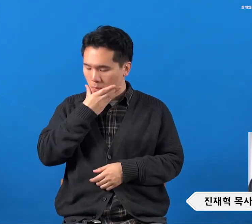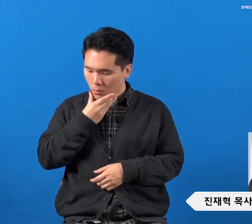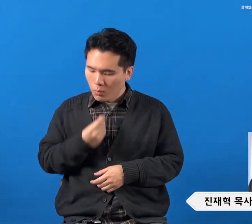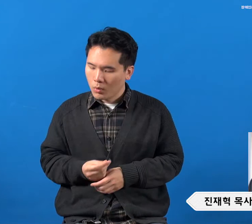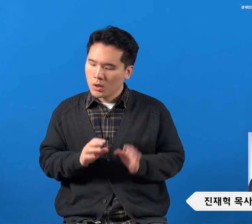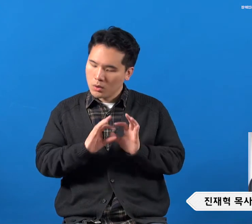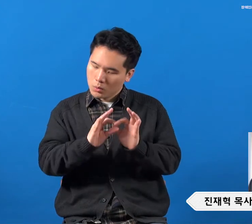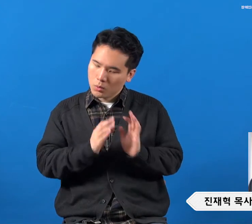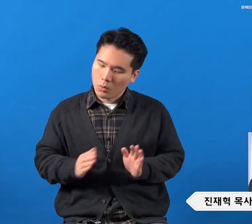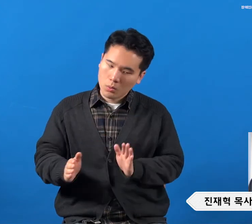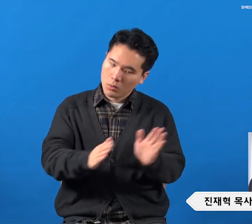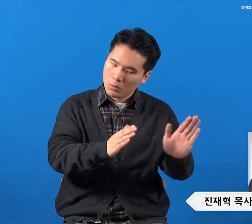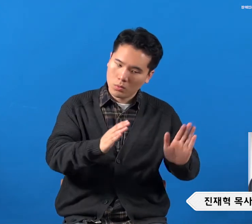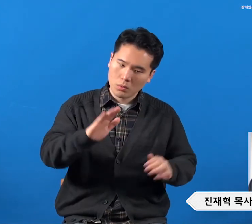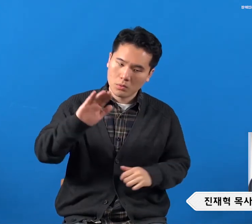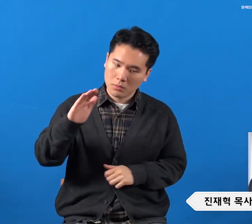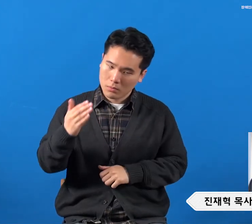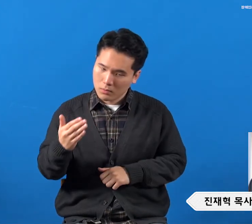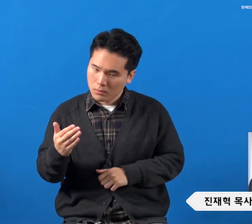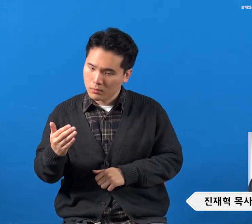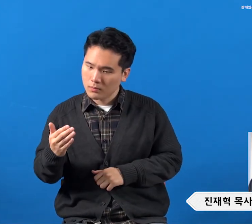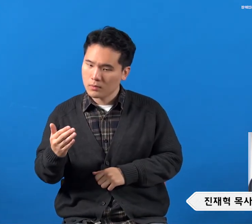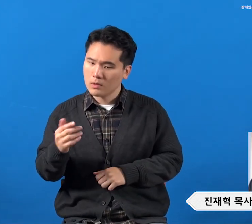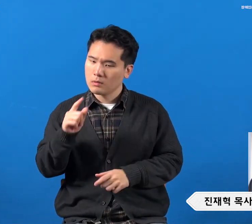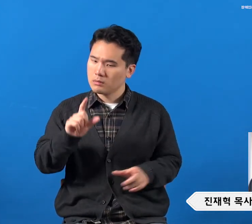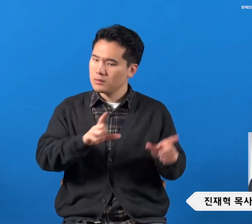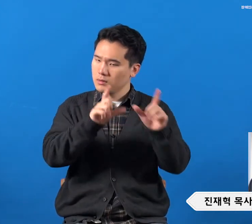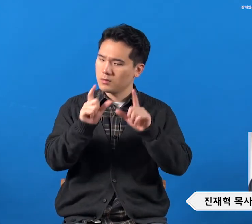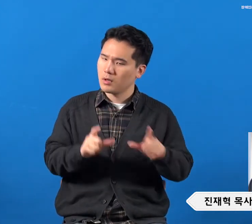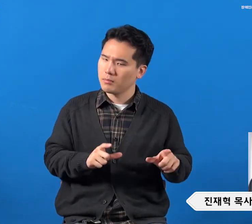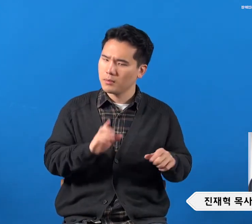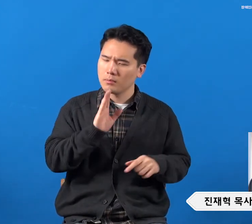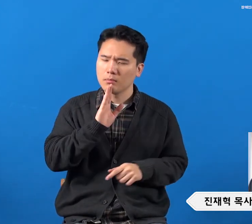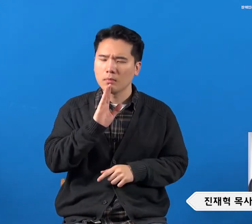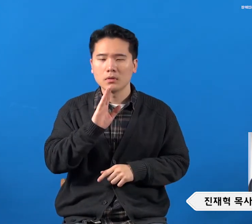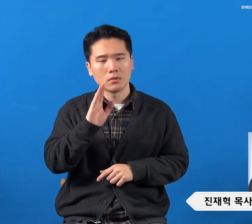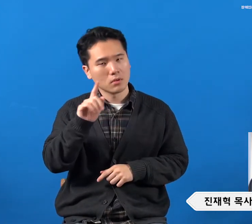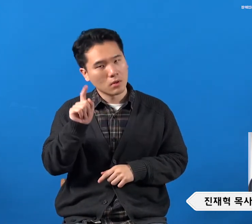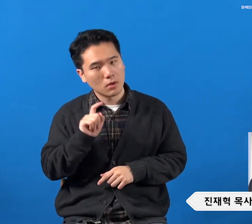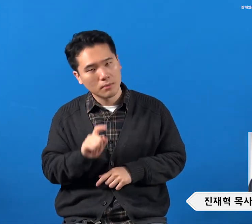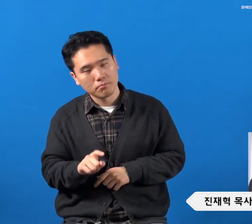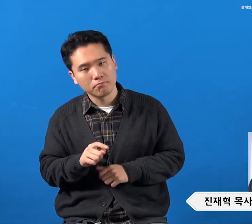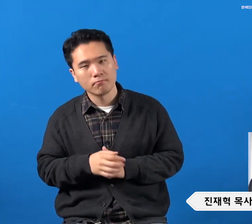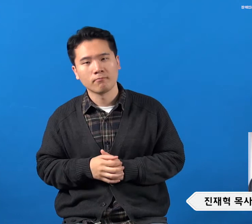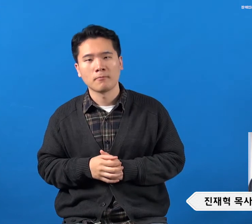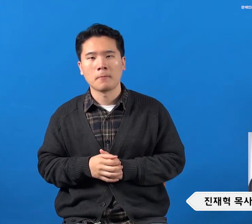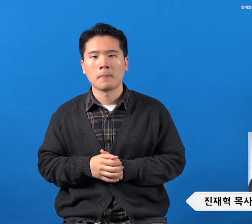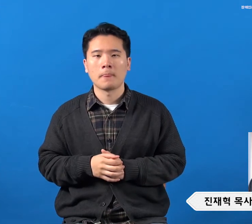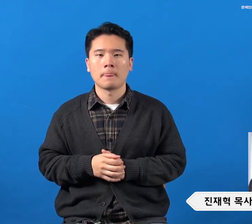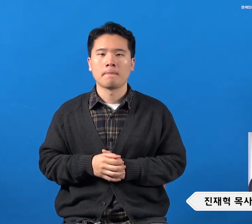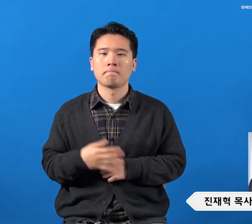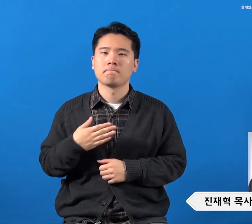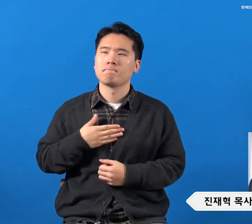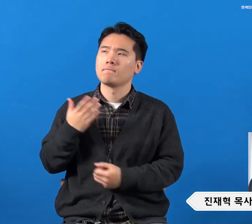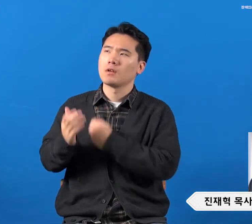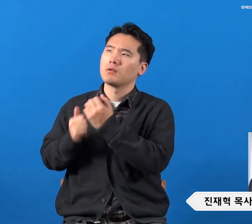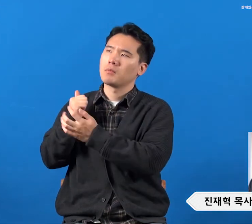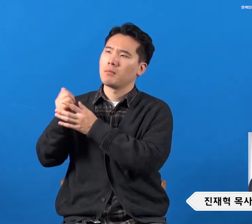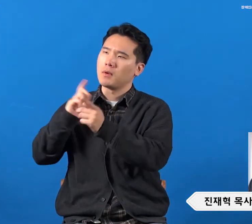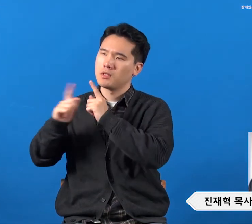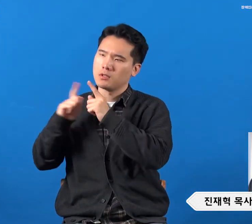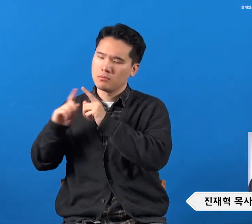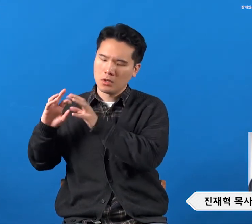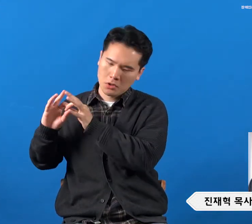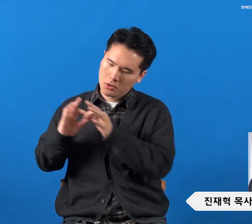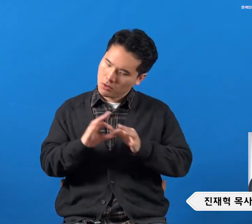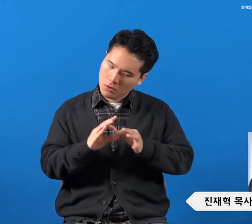삶, 하나님의 축복, 복음을 향한 그 구원과 사랑의 메시지 연결되어